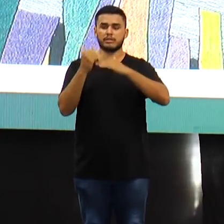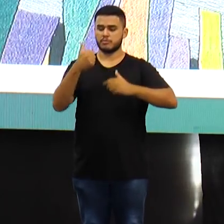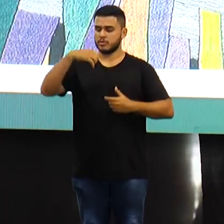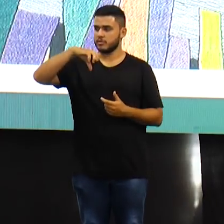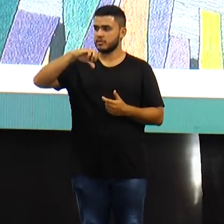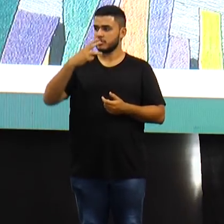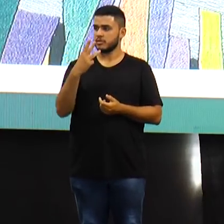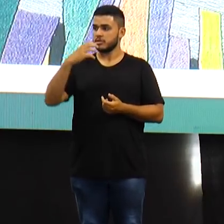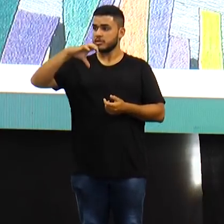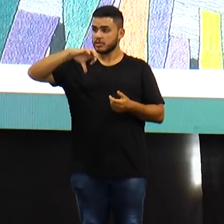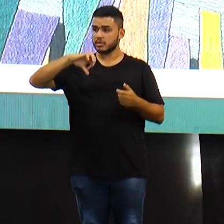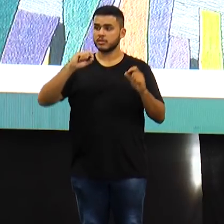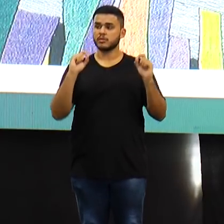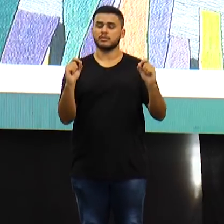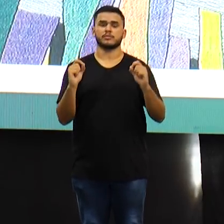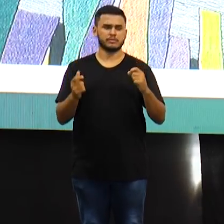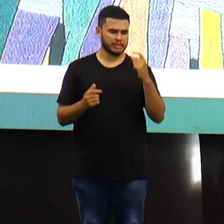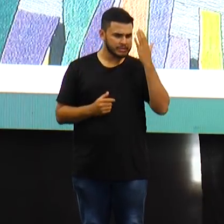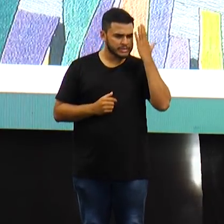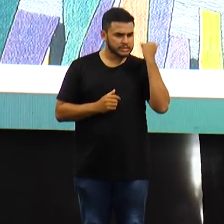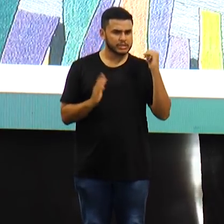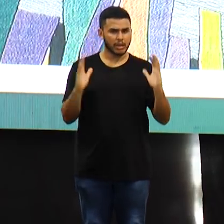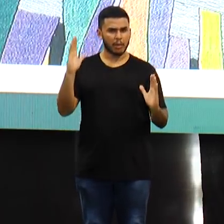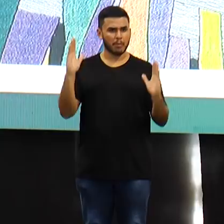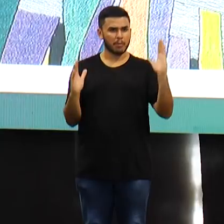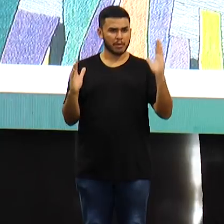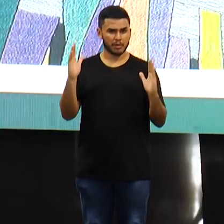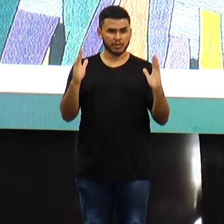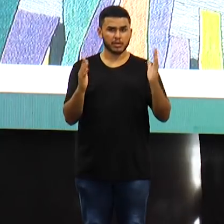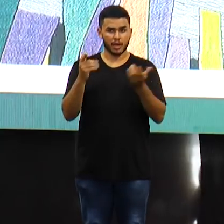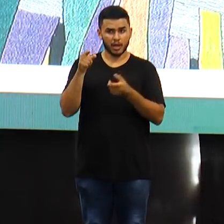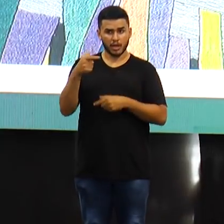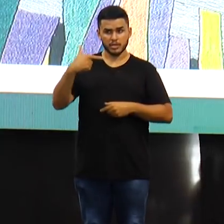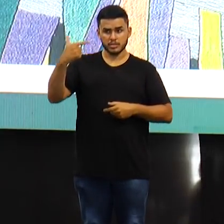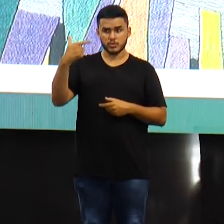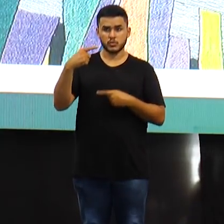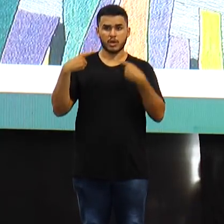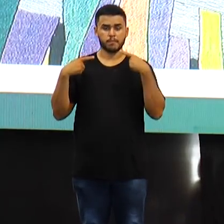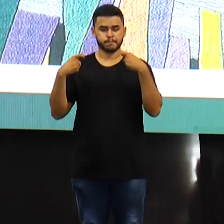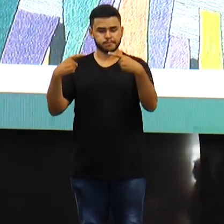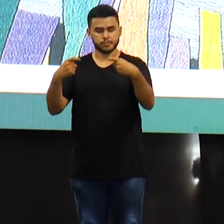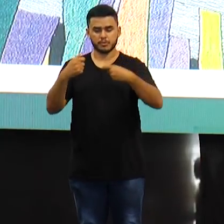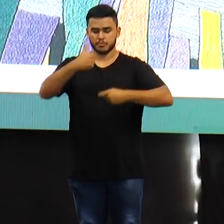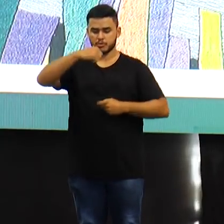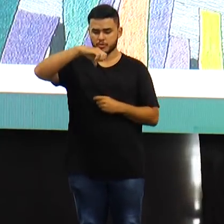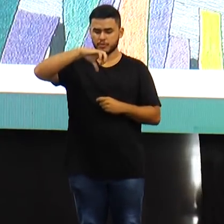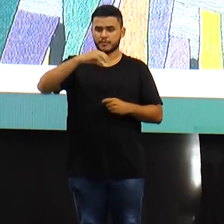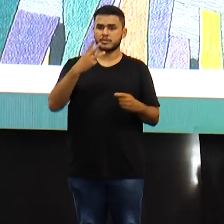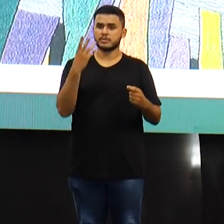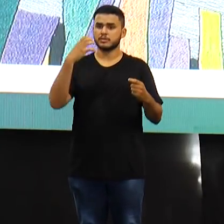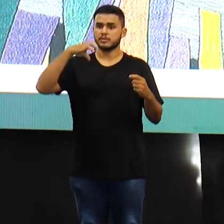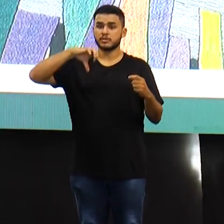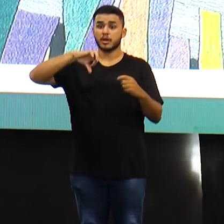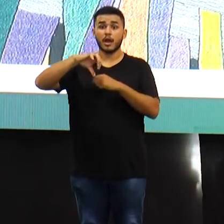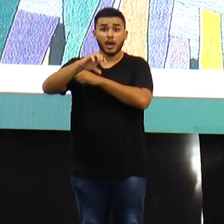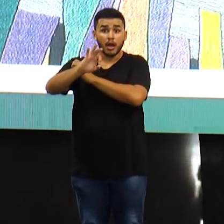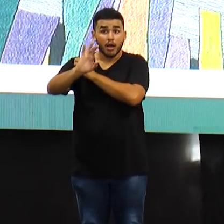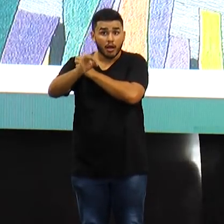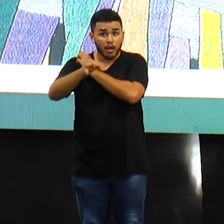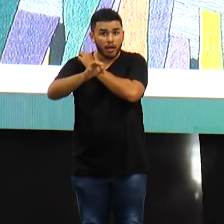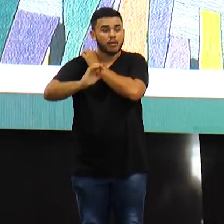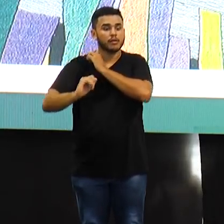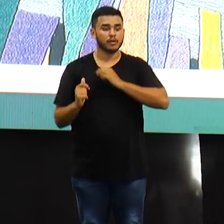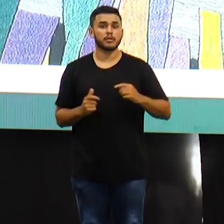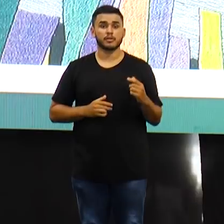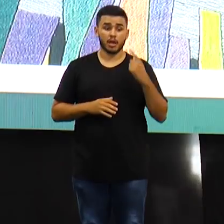Fernandes, tu está me dizendo que a Segunda Grande Guerra Mundial começou em 39, é outra efeméride. Então, esse ano eu tenho o